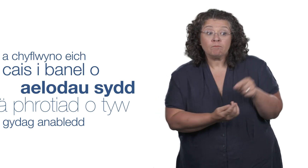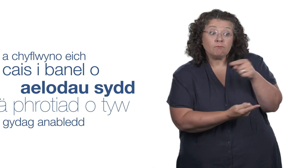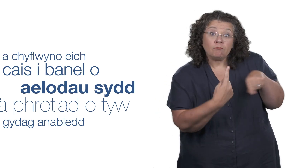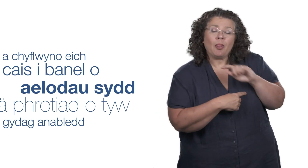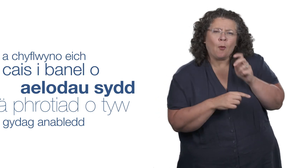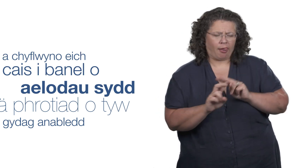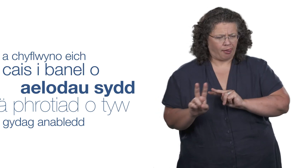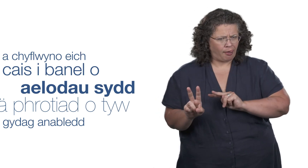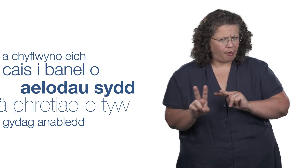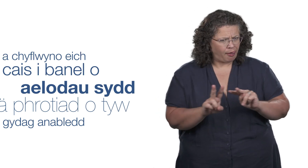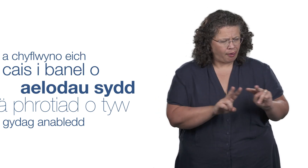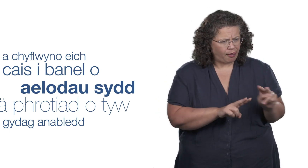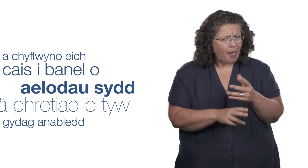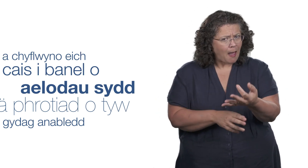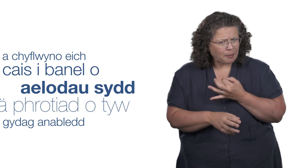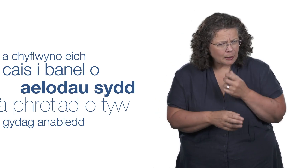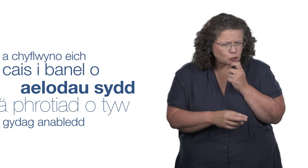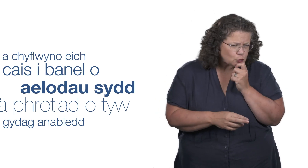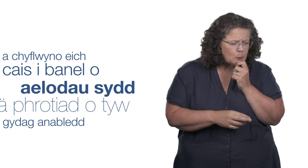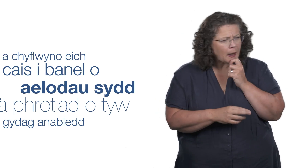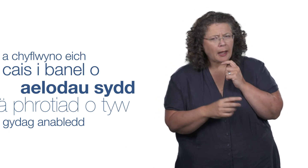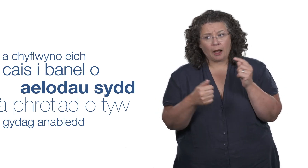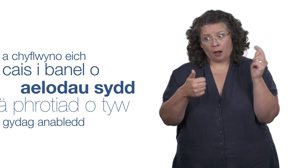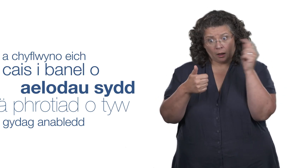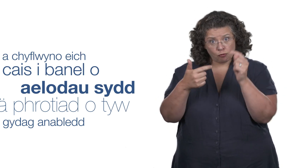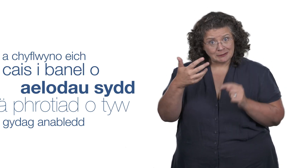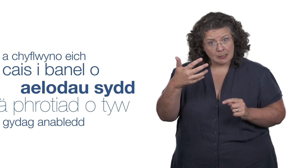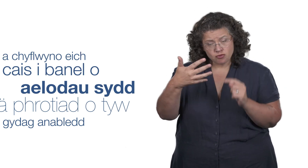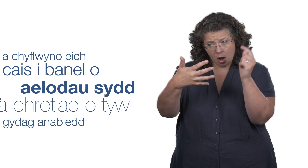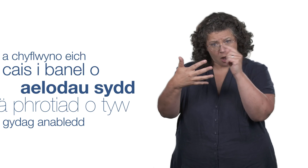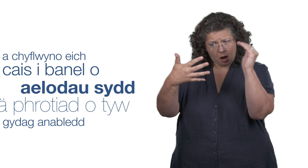Byddant yn adolygu eich cais yn erbyn meini prawf y Cronfa.